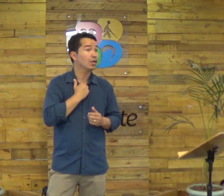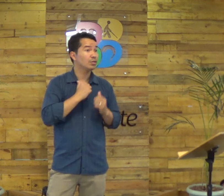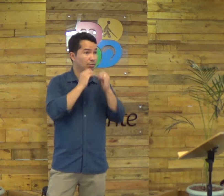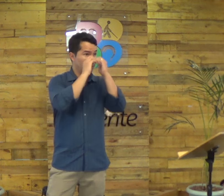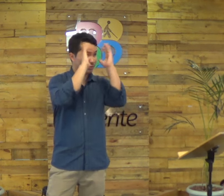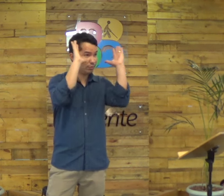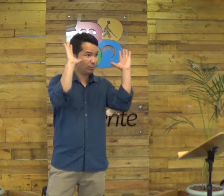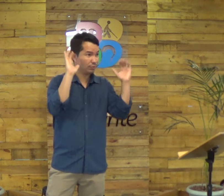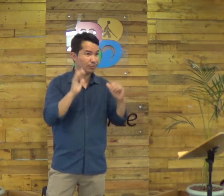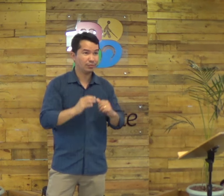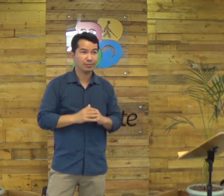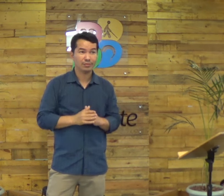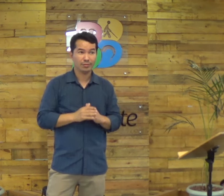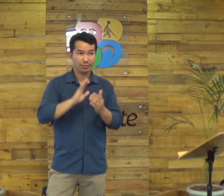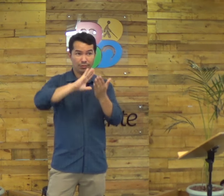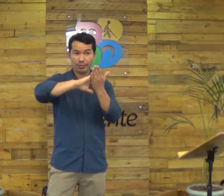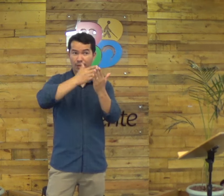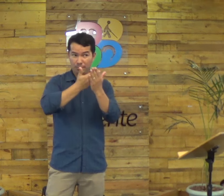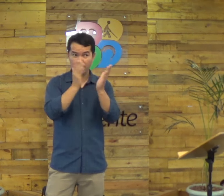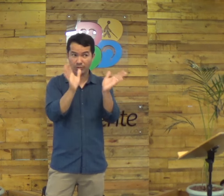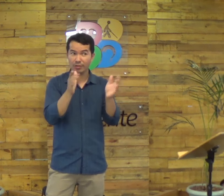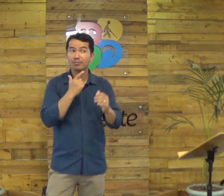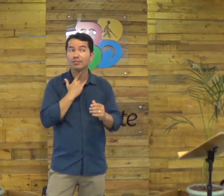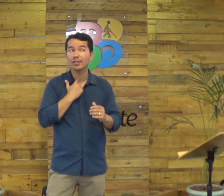Você tem vontade de ser intérprete, parando e do caminho?